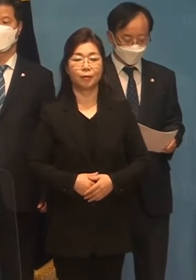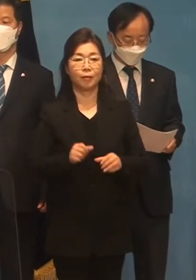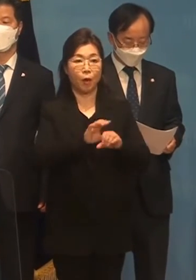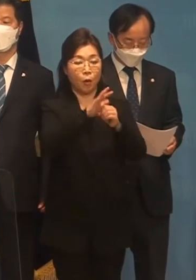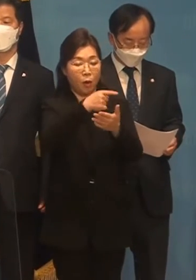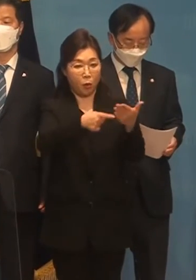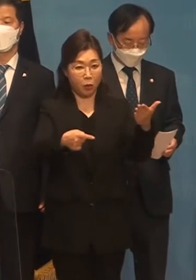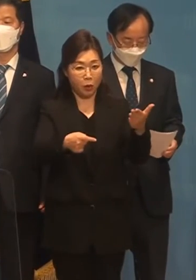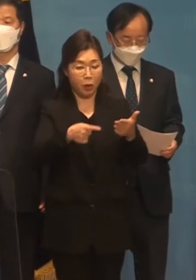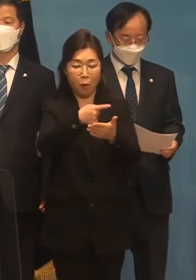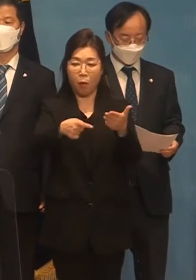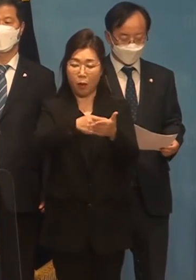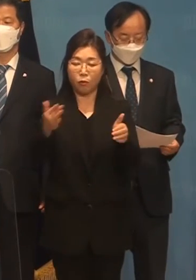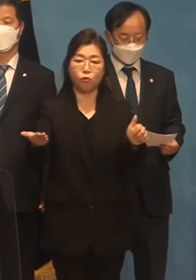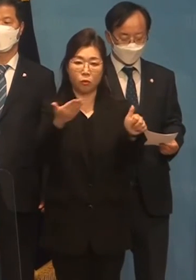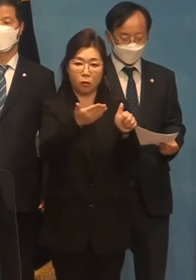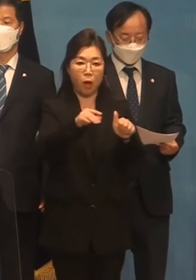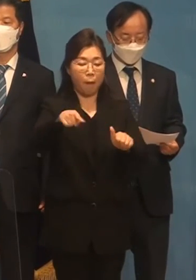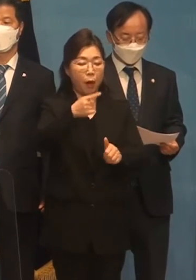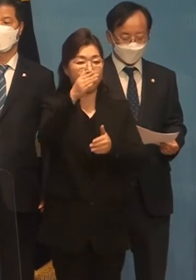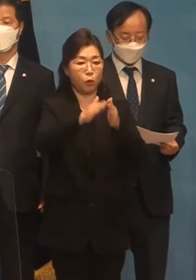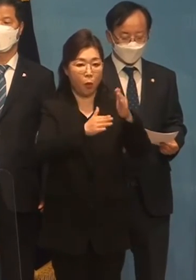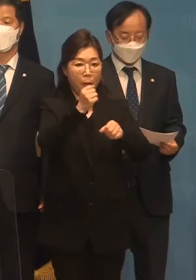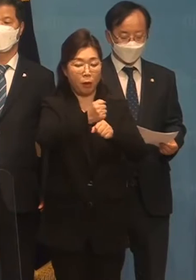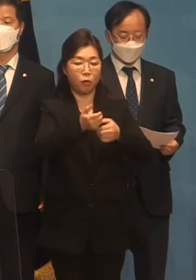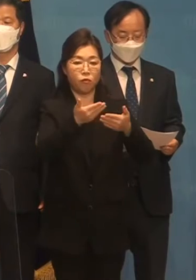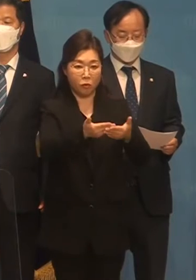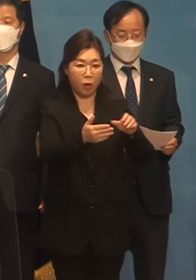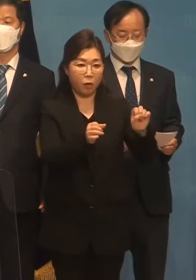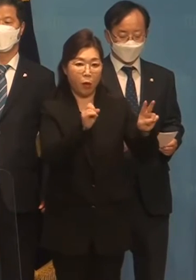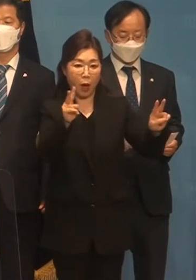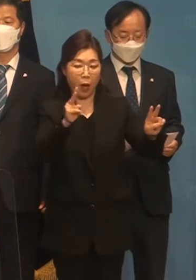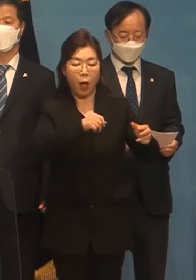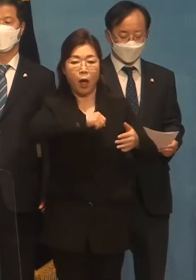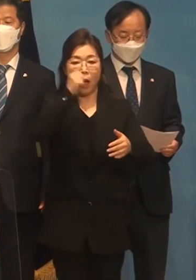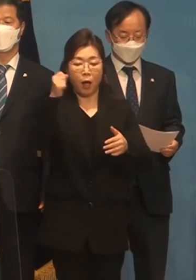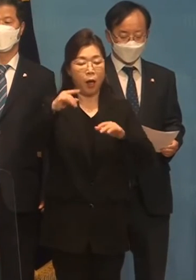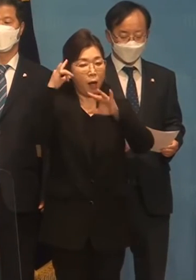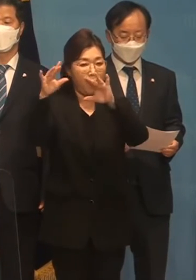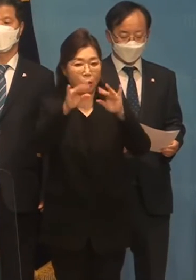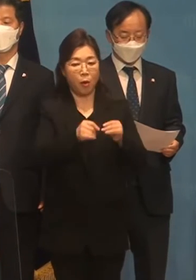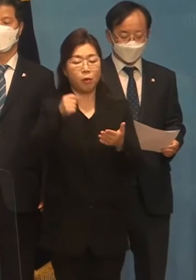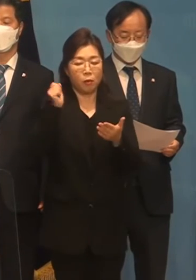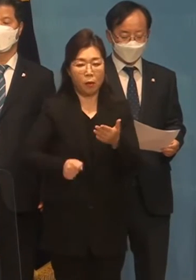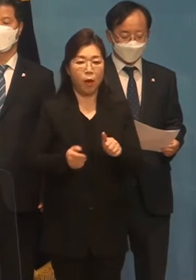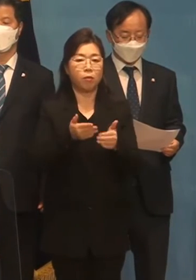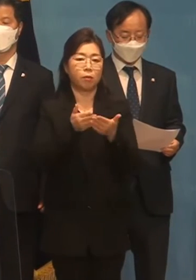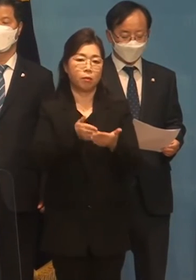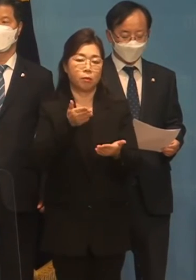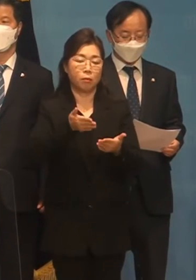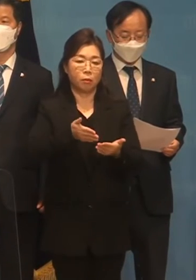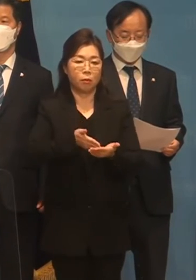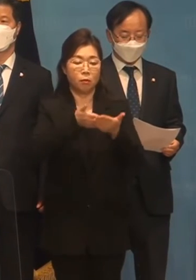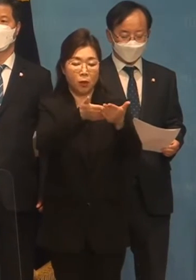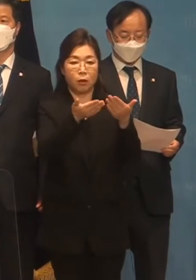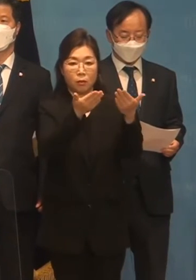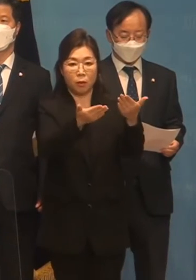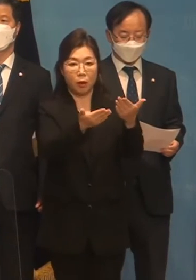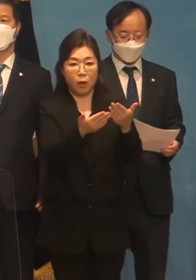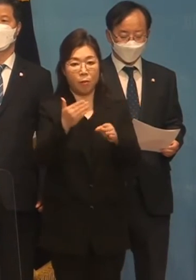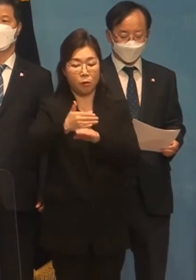코로나 손실보상 100조 추경 촉구 결의안을 여야 합의로 통과시킬 것을 제안합니다.